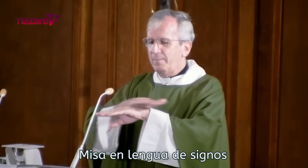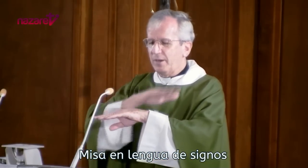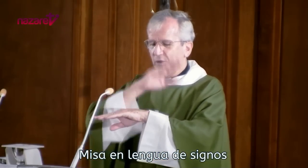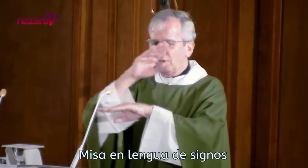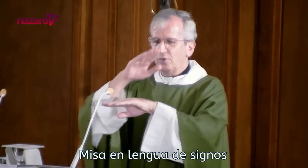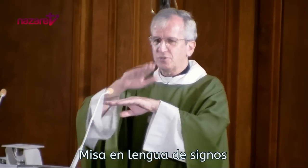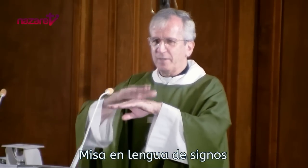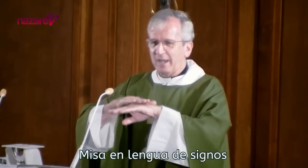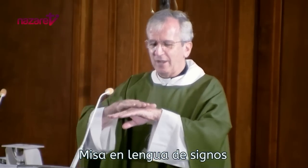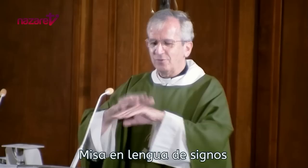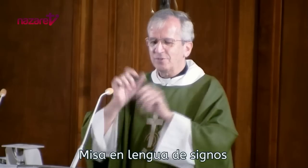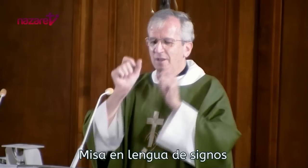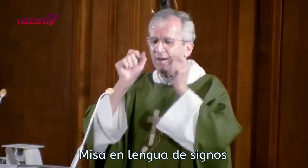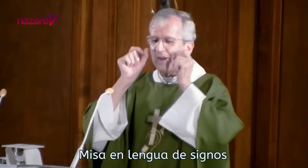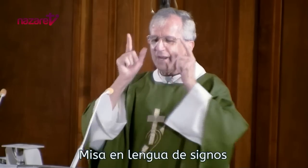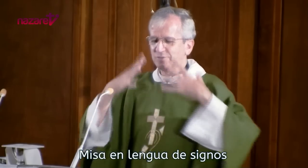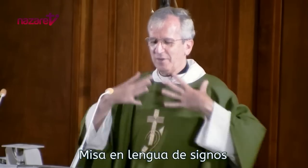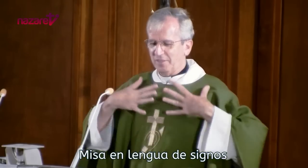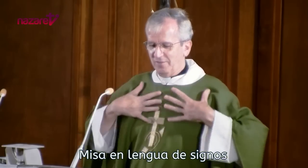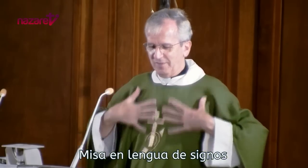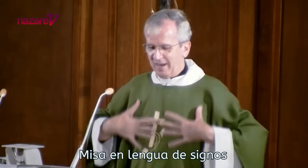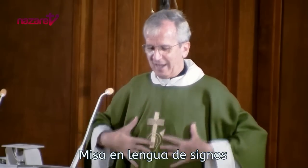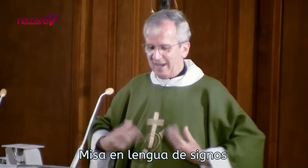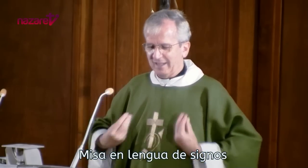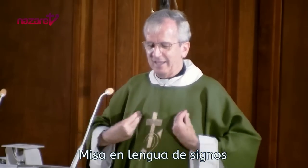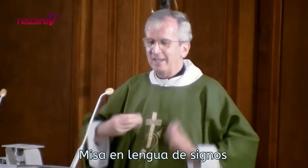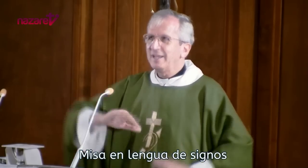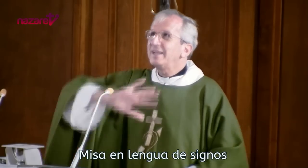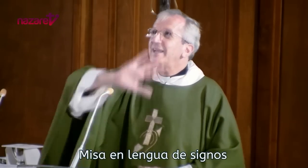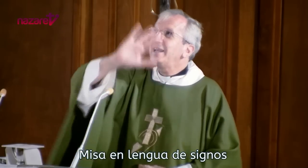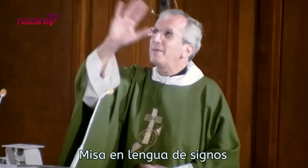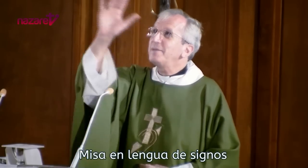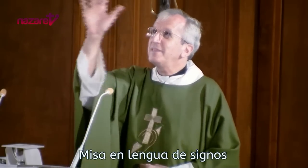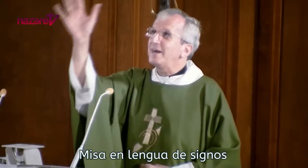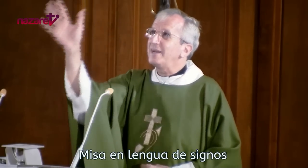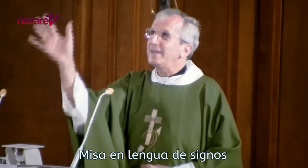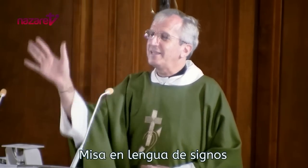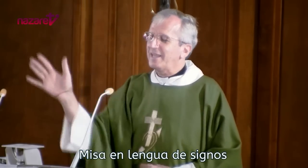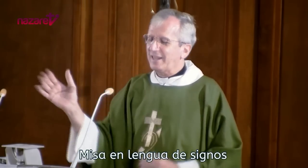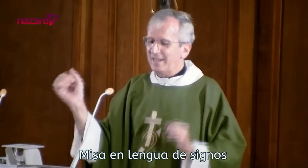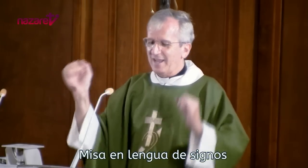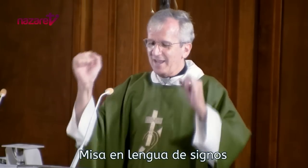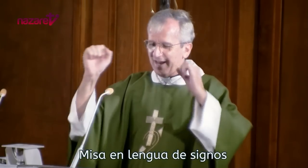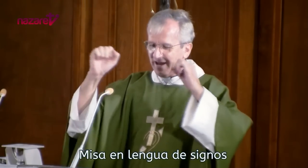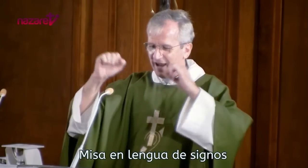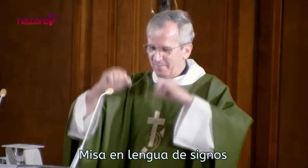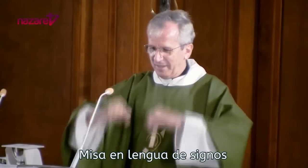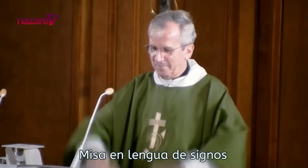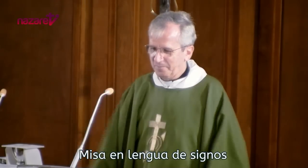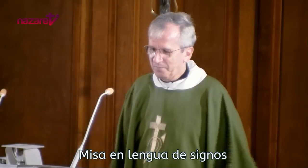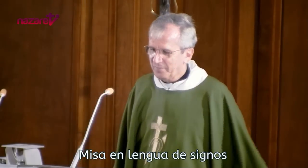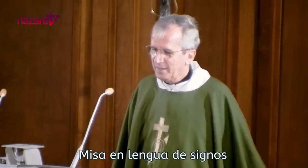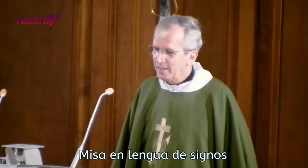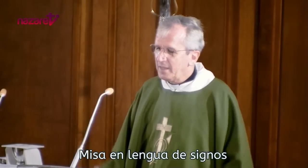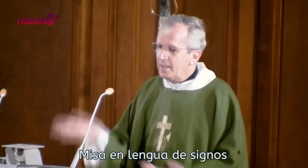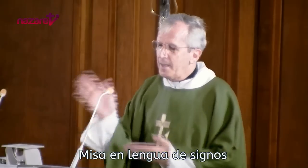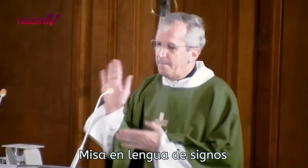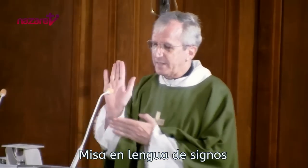perdón de los pecados, la resurrección de la carne y la vida eterna. Amén.